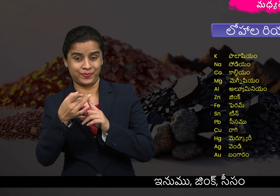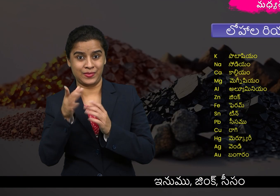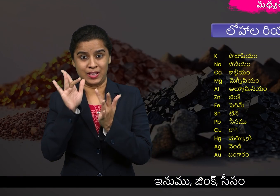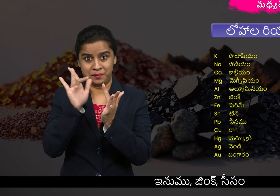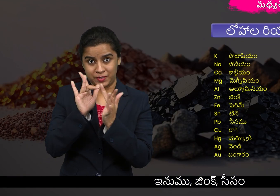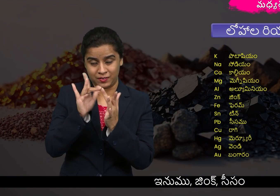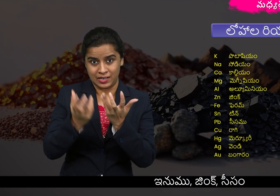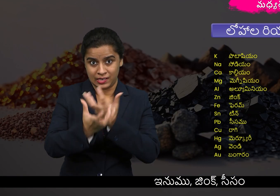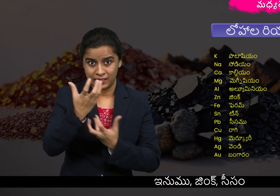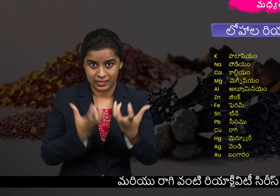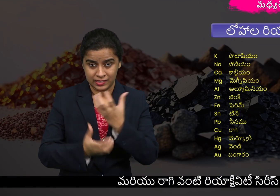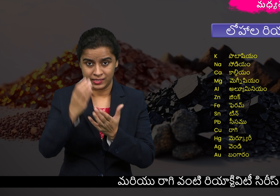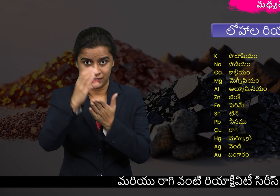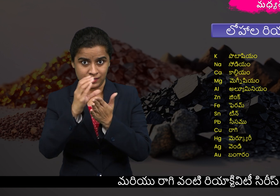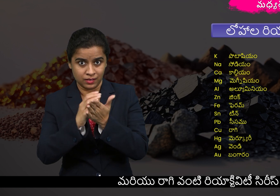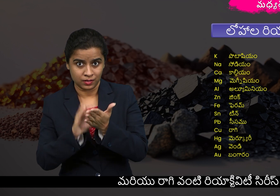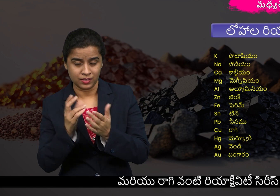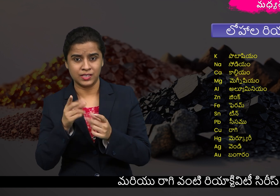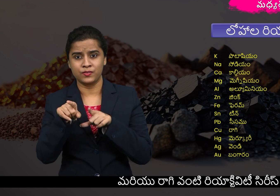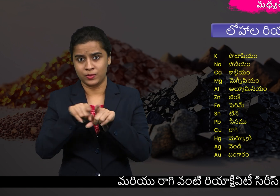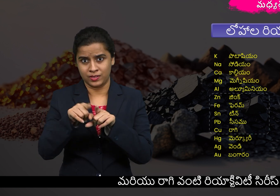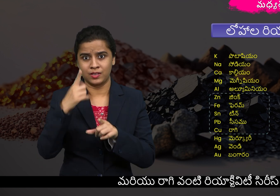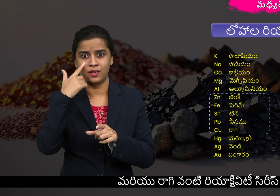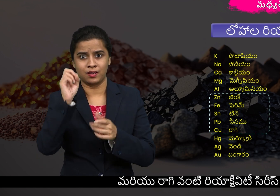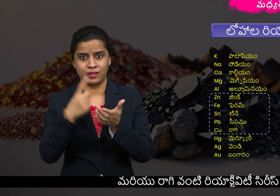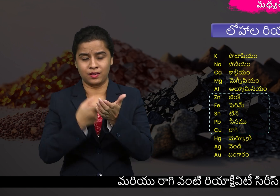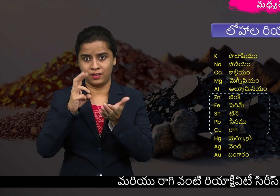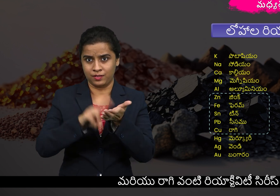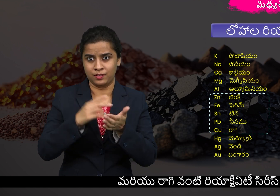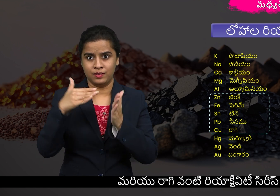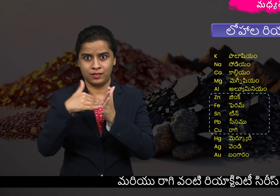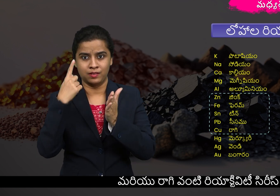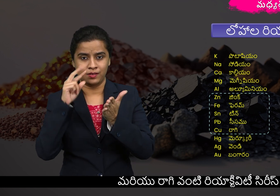ఇనుము, జింక్, సీసం మరియు రాగి వంటి రియాక్టివిటీ సిరీస్